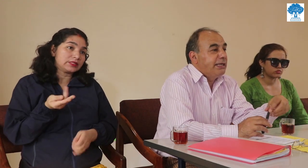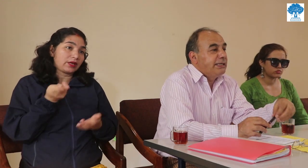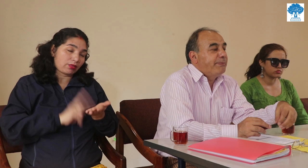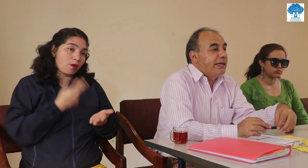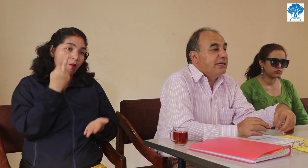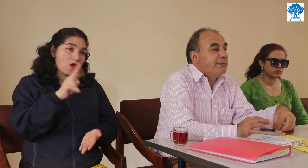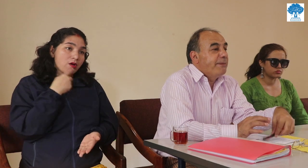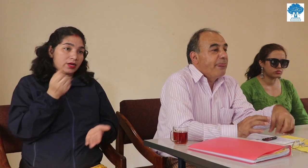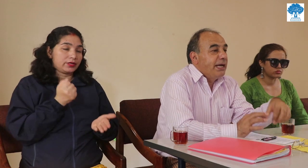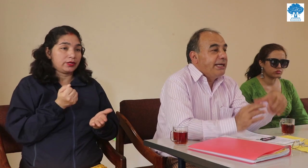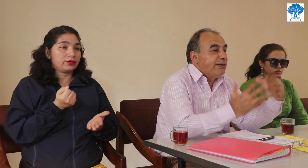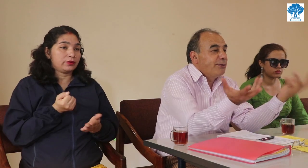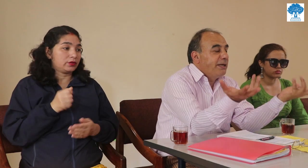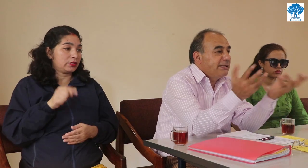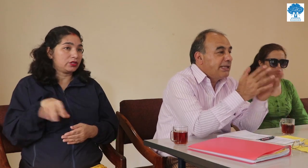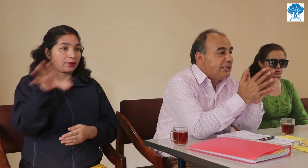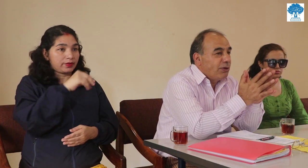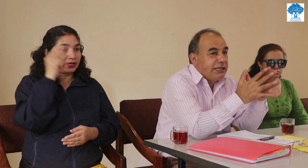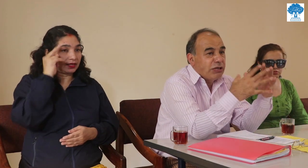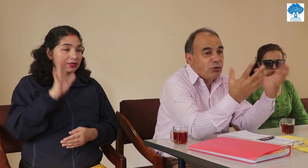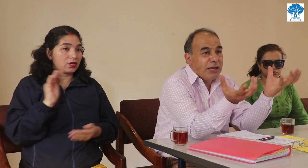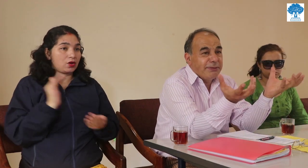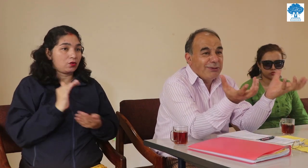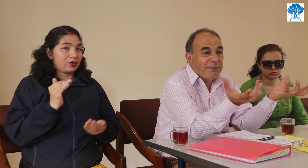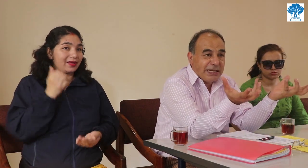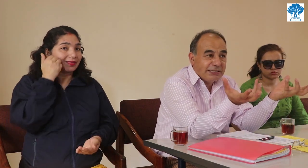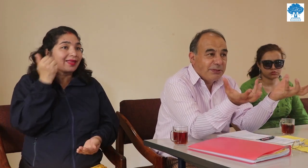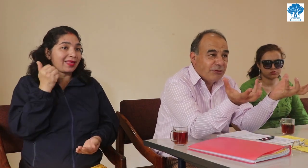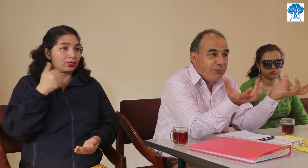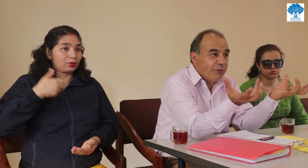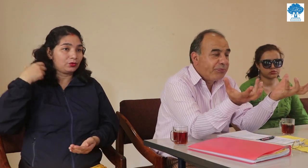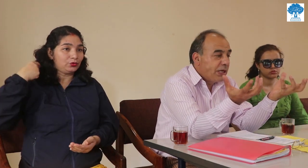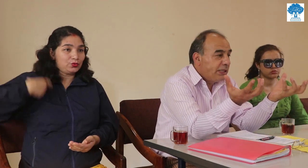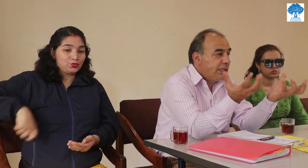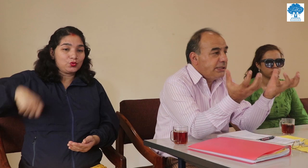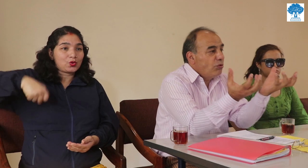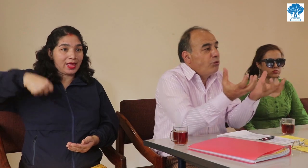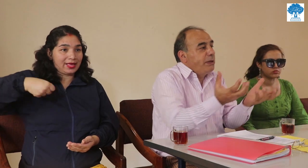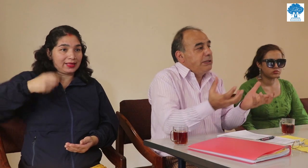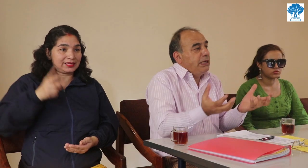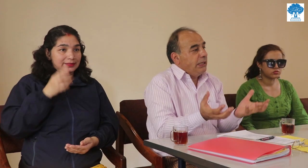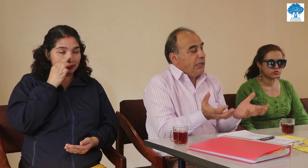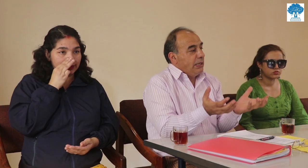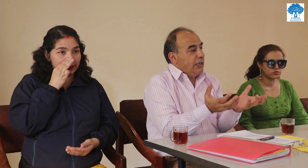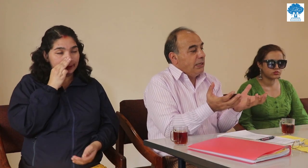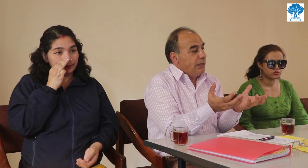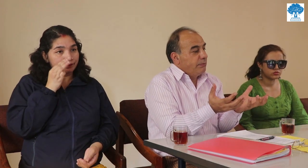भने यसलाई चाहिँ प्याकेजमा यहाँ सबैलाई चाहिँ थाहा छ होला न्यानो झोला भन्ने एउटा प्याकेज पनि थपियो। त्यसले सिङ्गो रूपमा